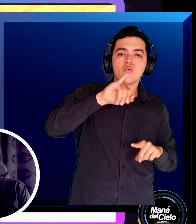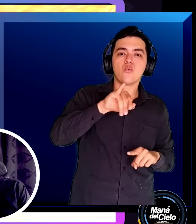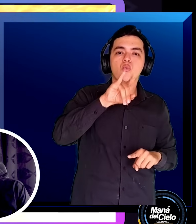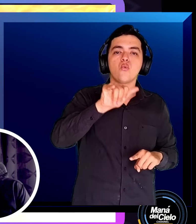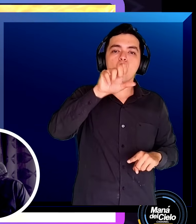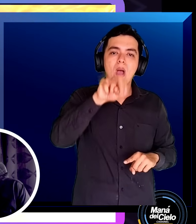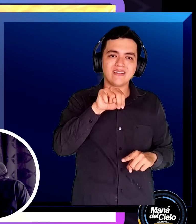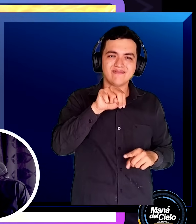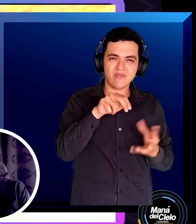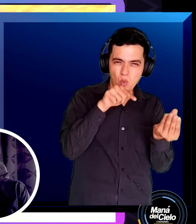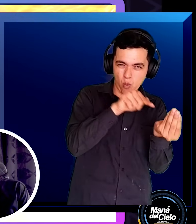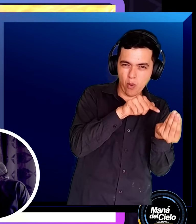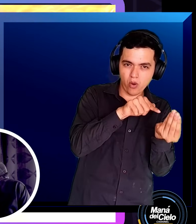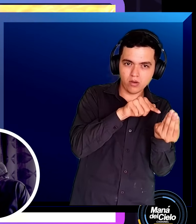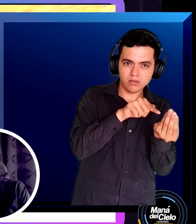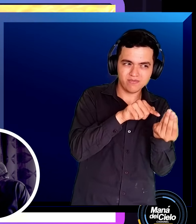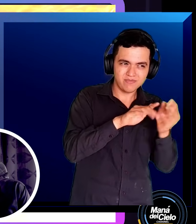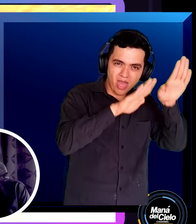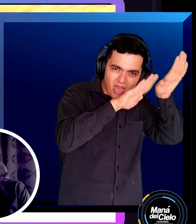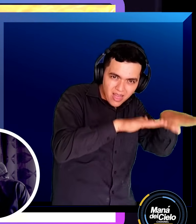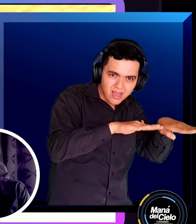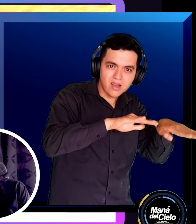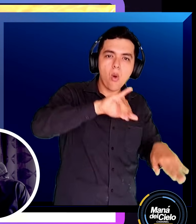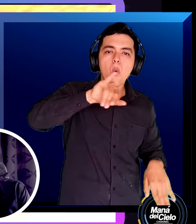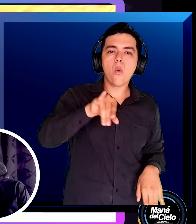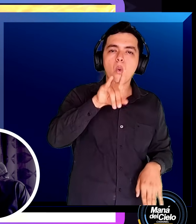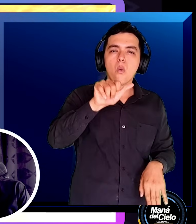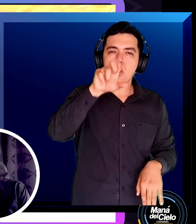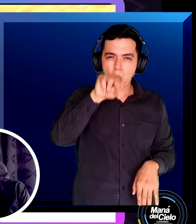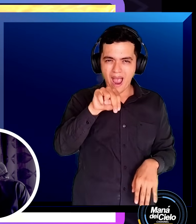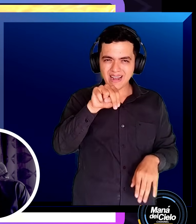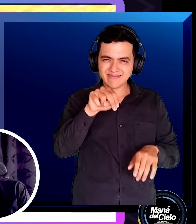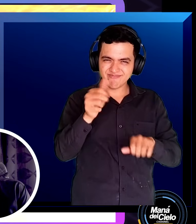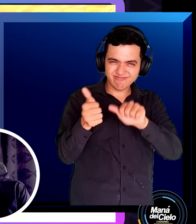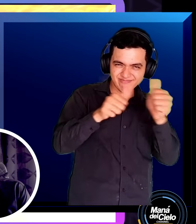O sea, no están ayunando.